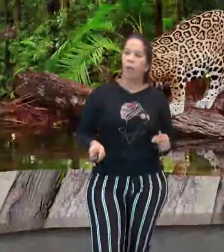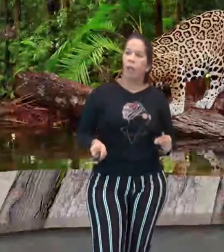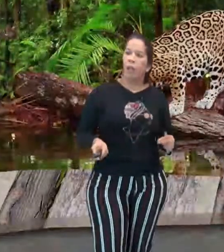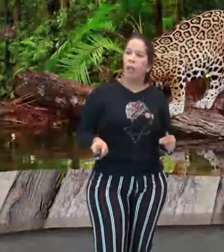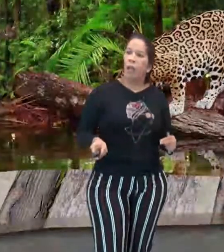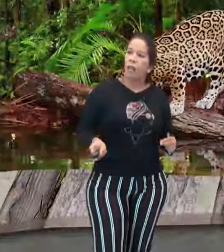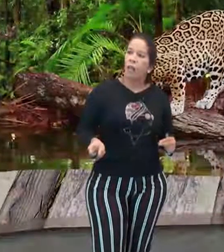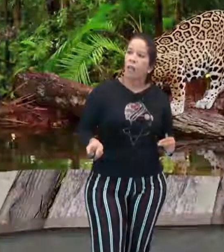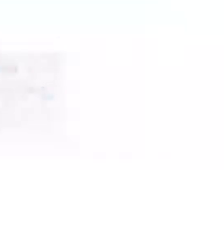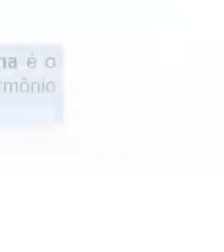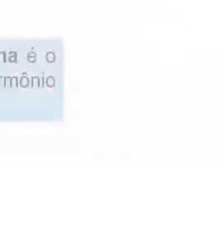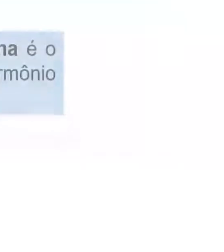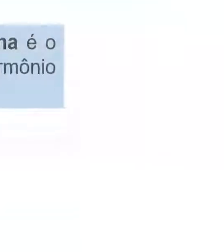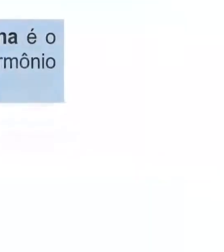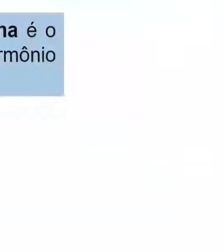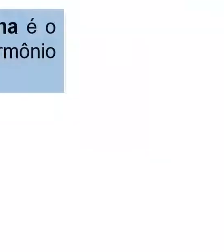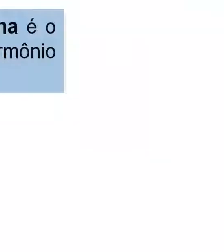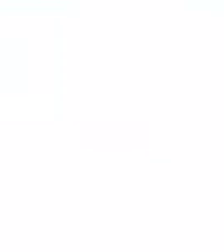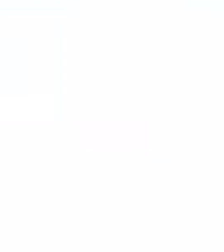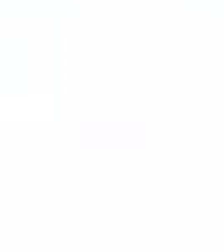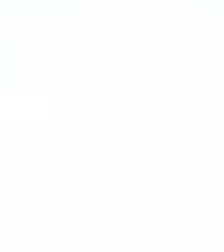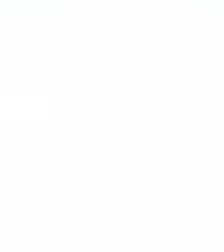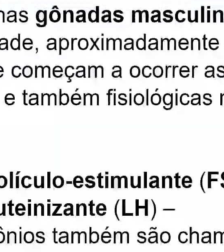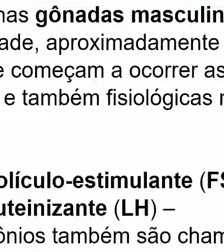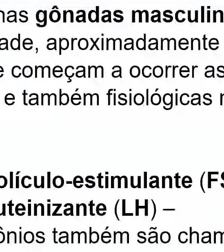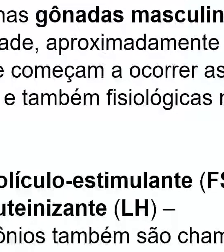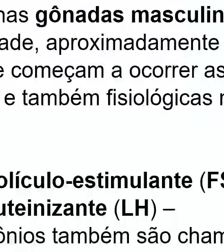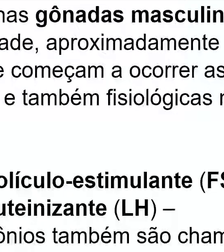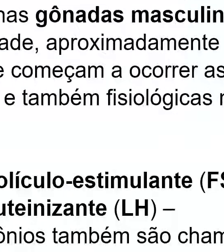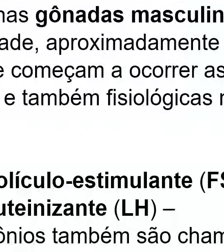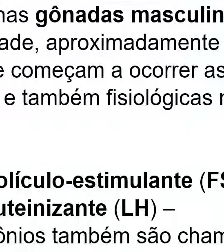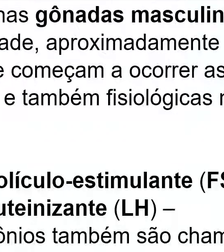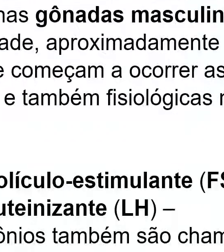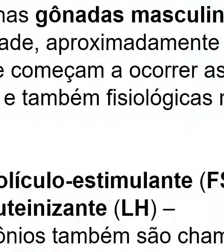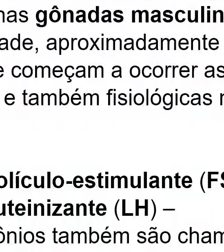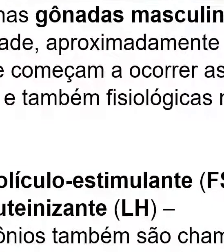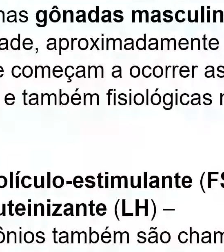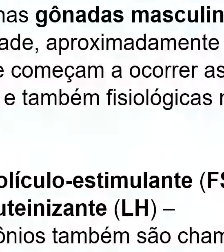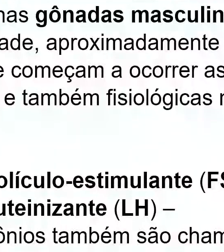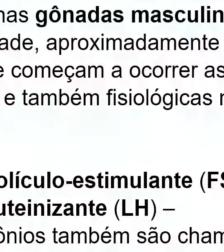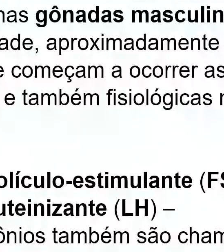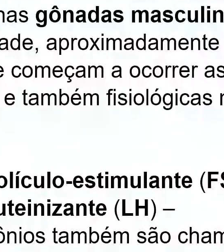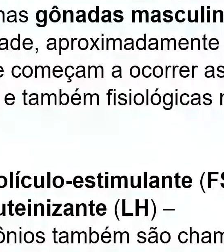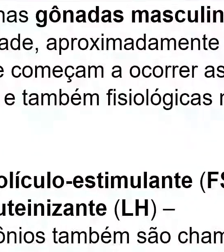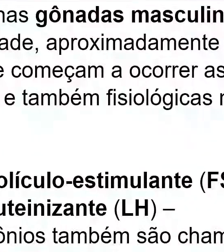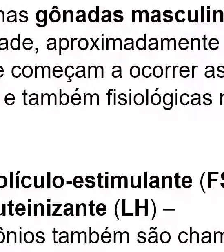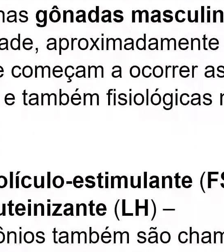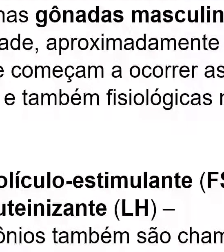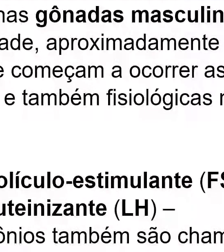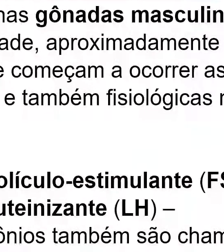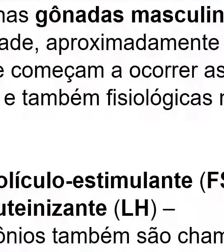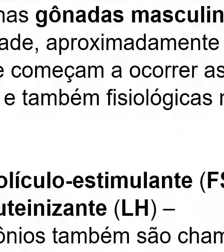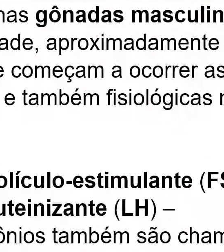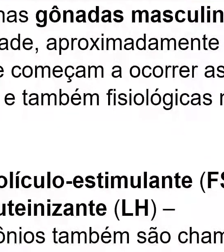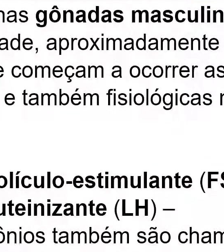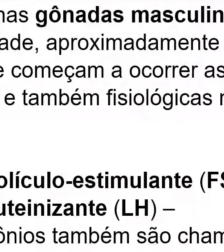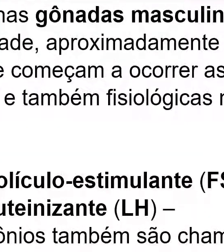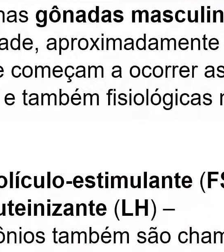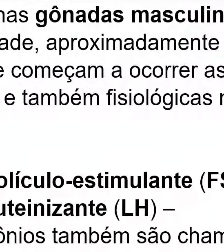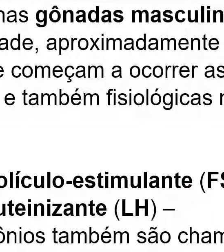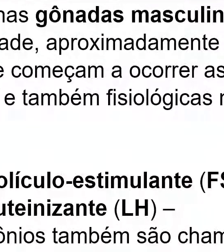bom? Deixa eu ver aqui uma coisa. Pode ir ali. Ok. Então, nós temos aí 2 hormônios